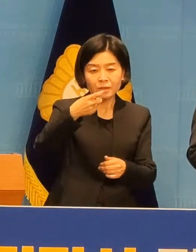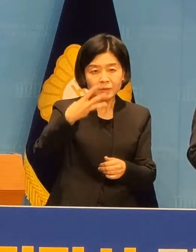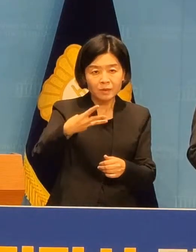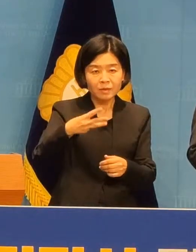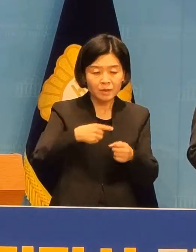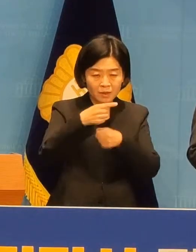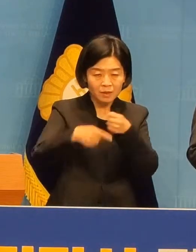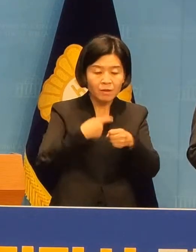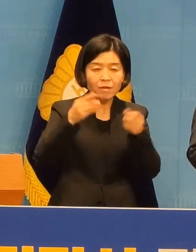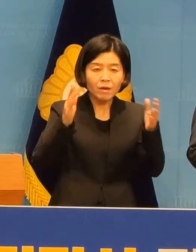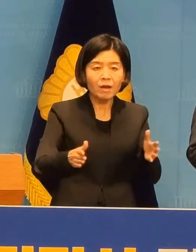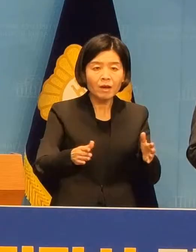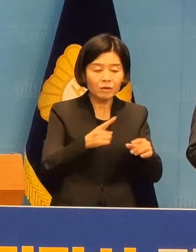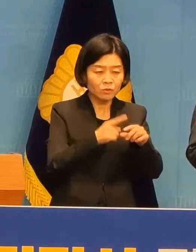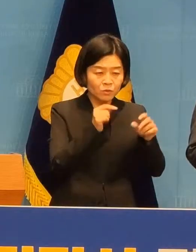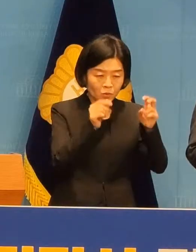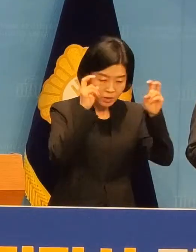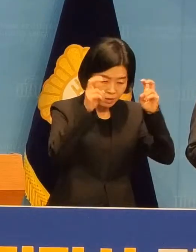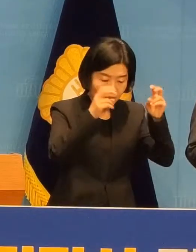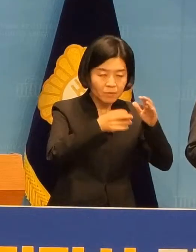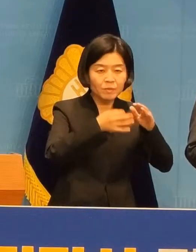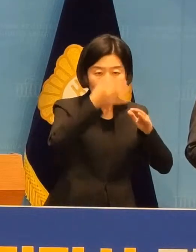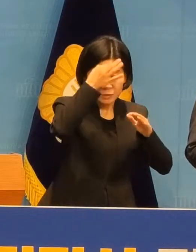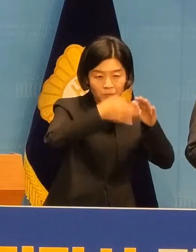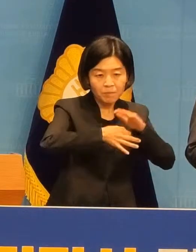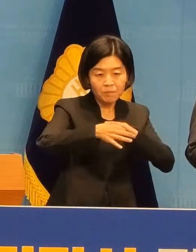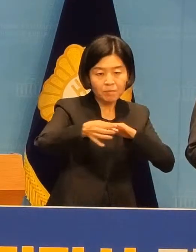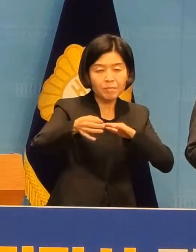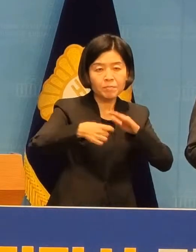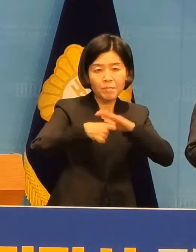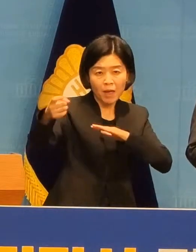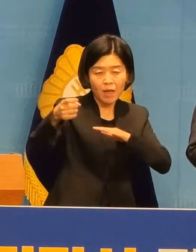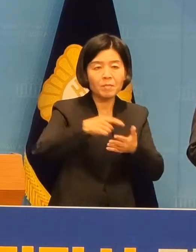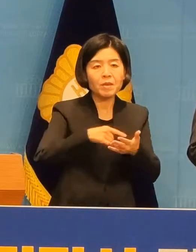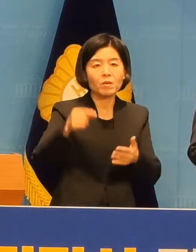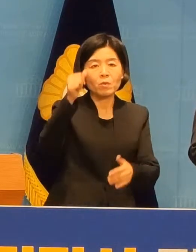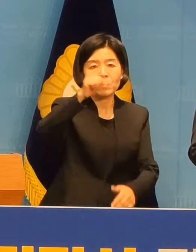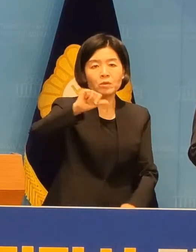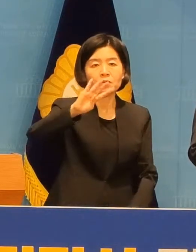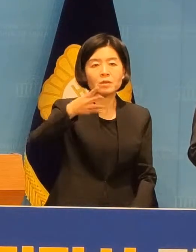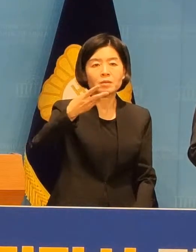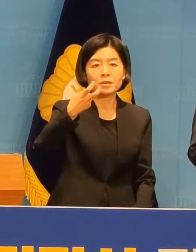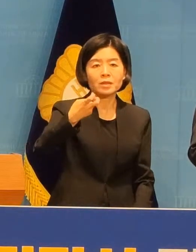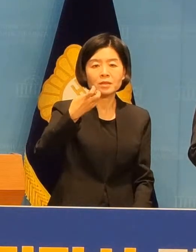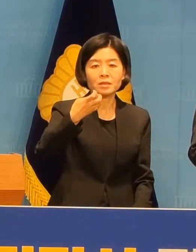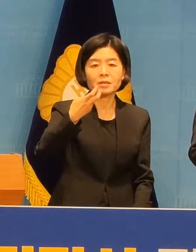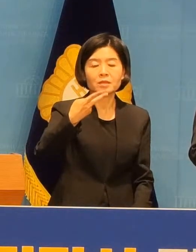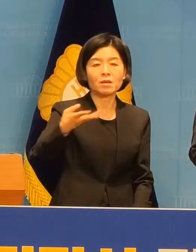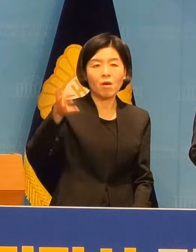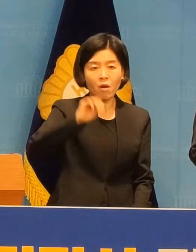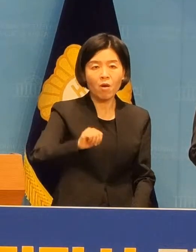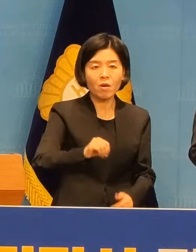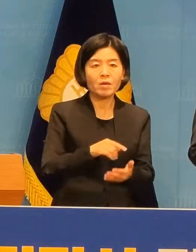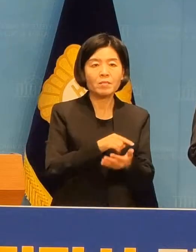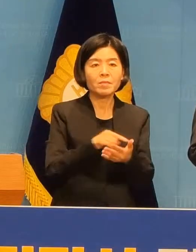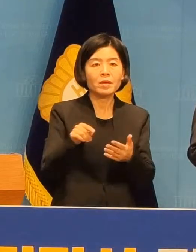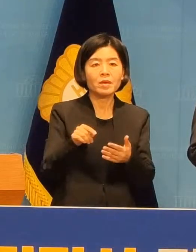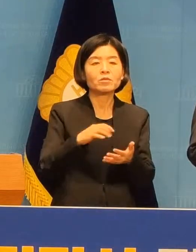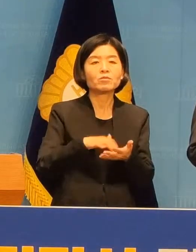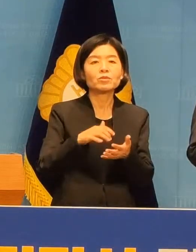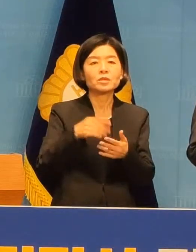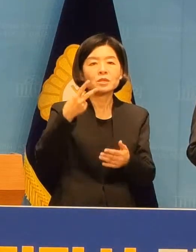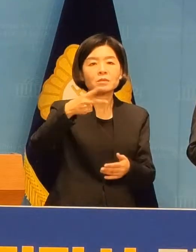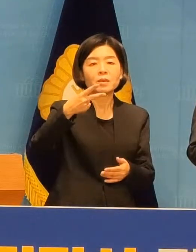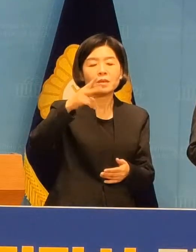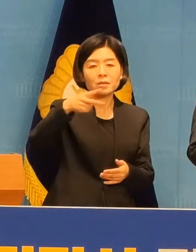해에만 중소기업 기술 유출 피해액은 5,442억 원, 피해 건수는 299건에 달했습니다. 그러나